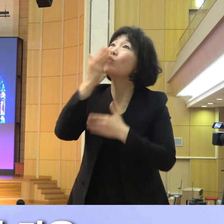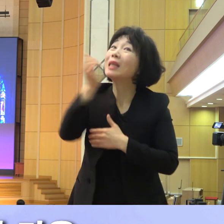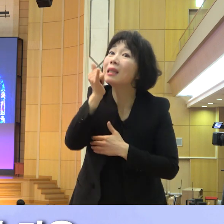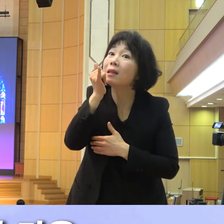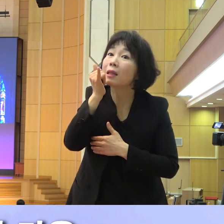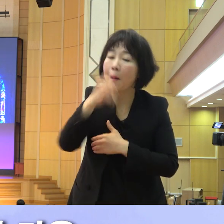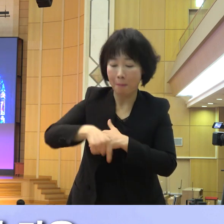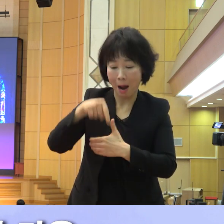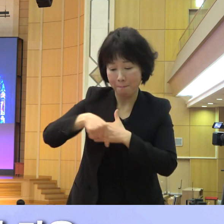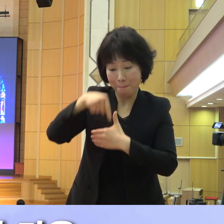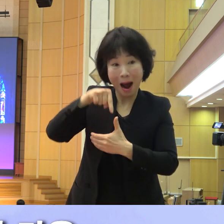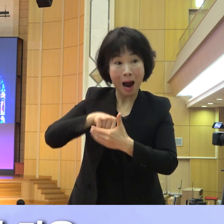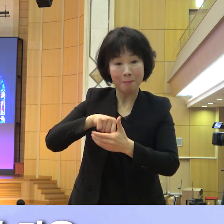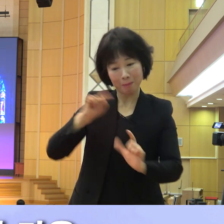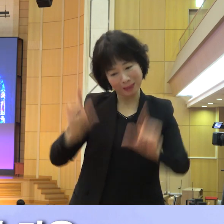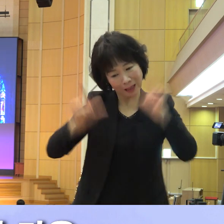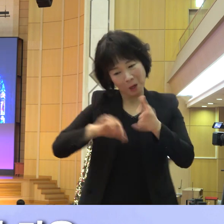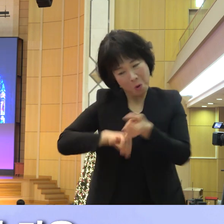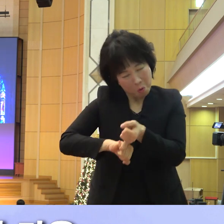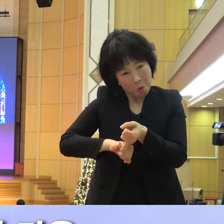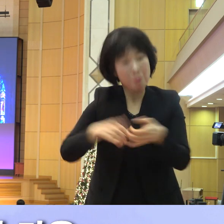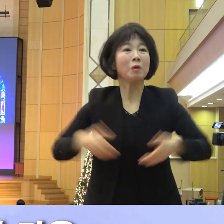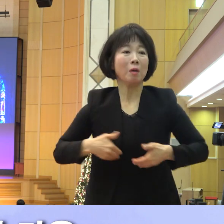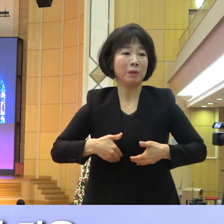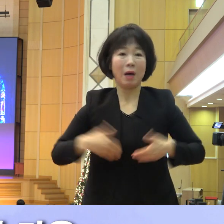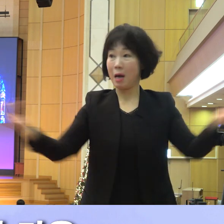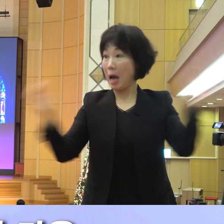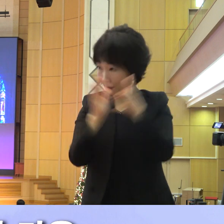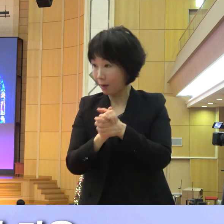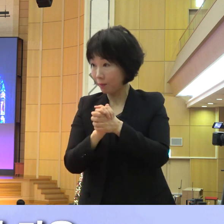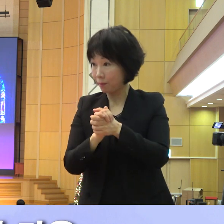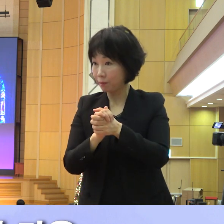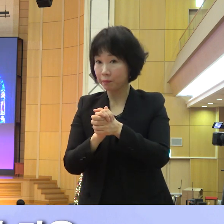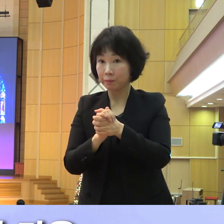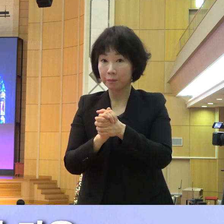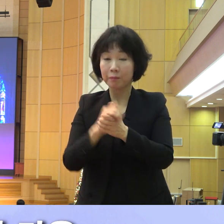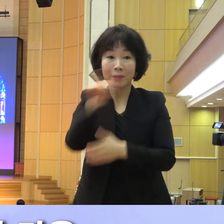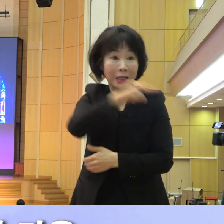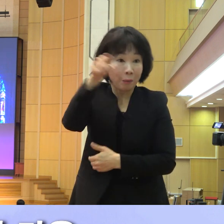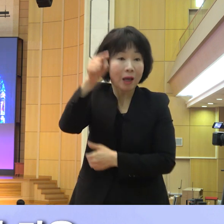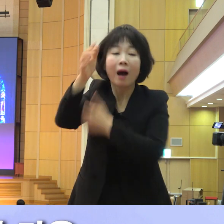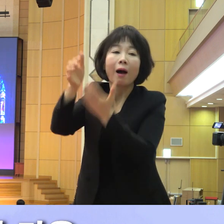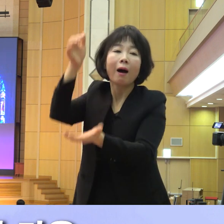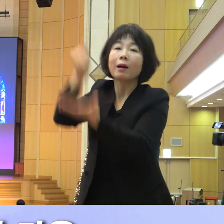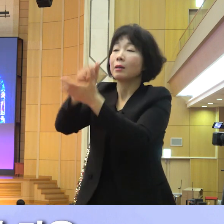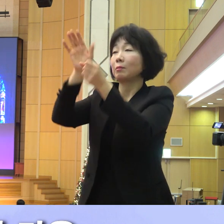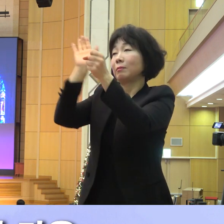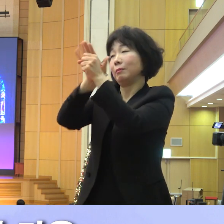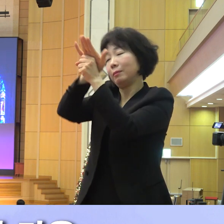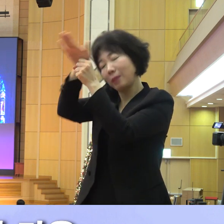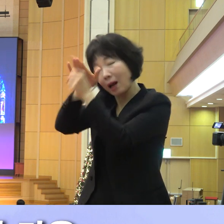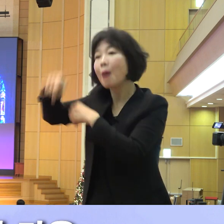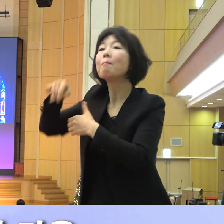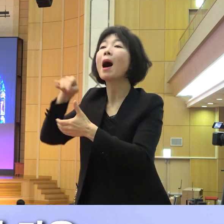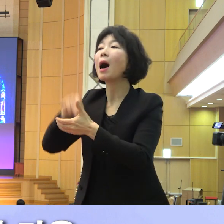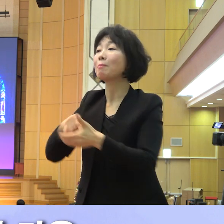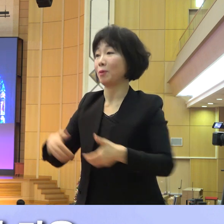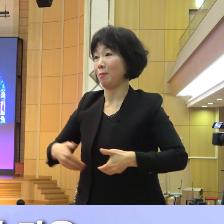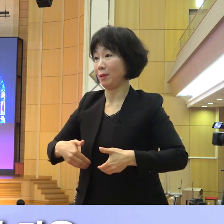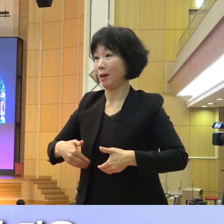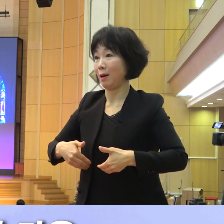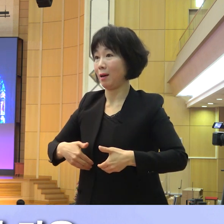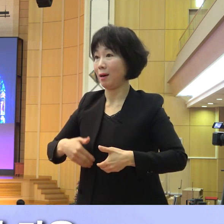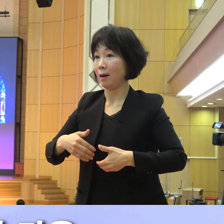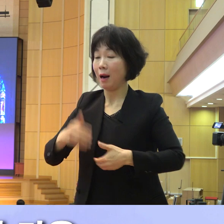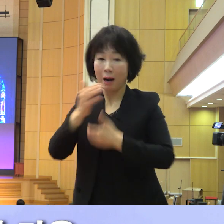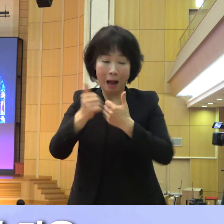있는 마음이 있어야 됩니다. 다시 말하면 하나님을 사랑하는 마음입니다. 독자 아들이라도 하나님 앞에